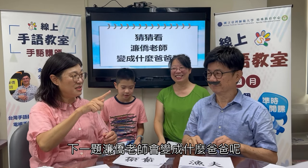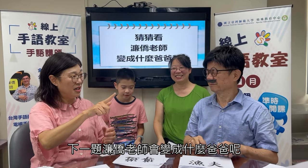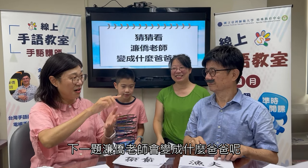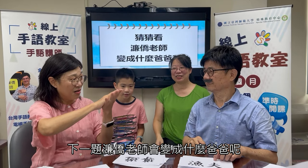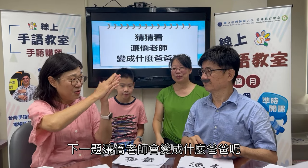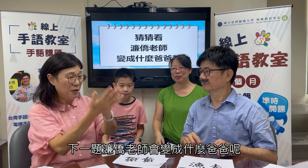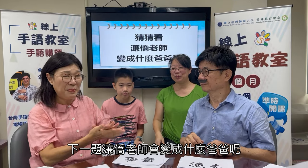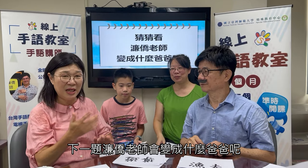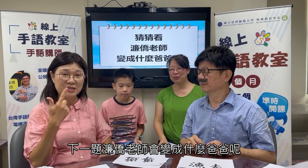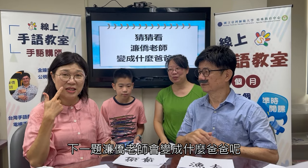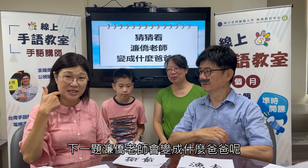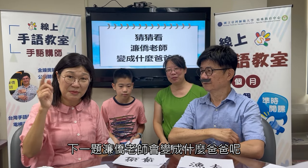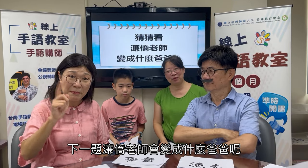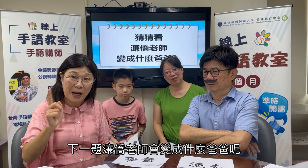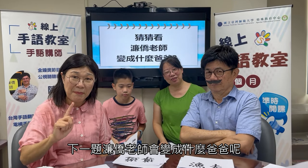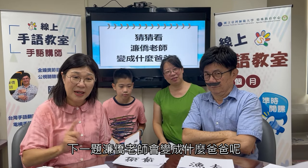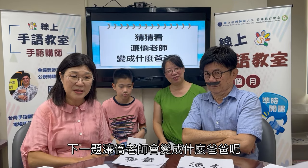桥老师会变成什么爸爸呢？